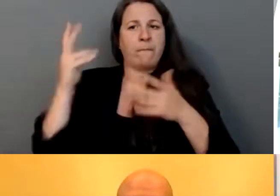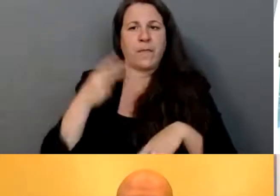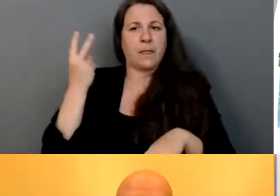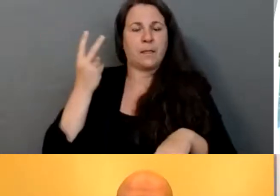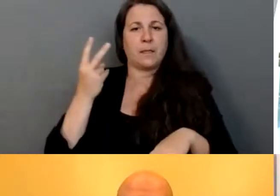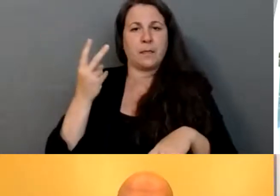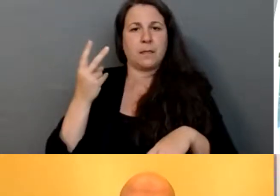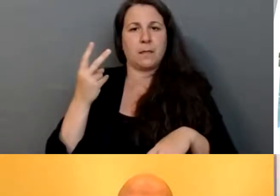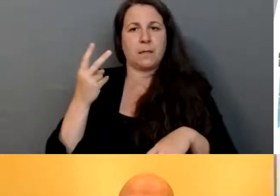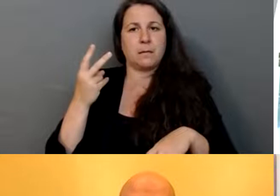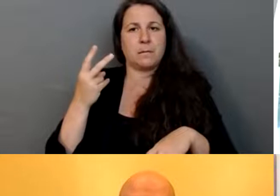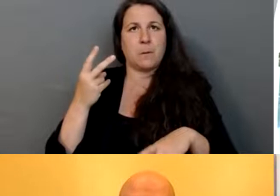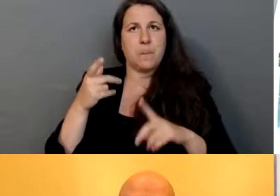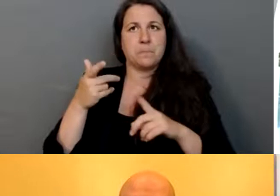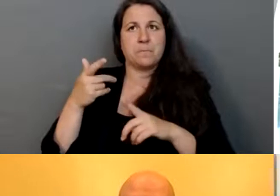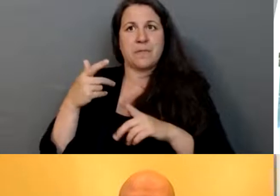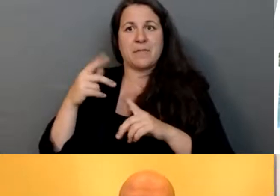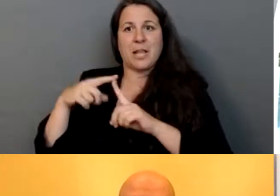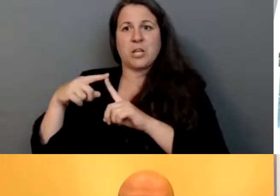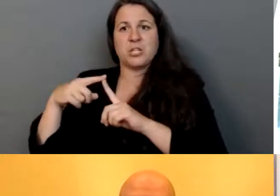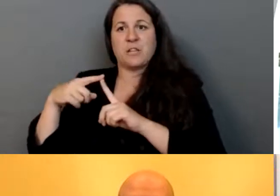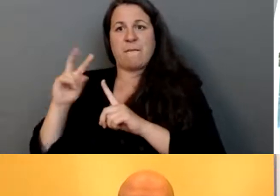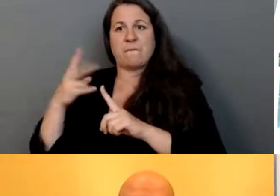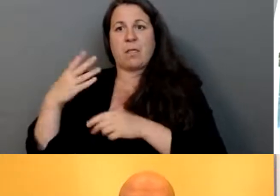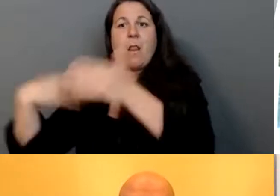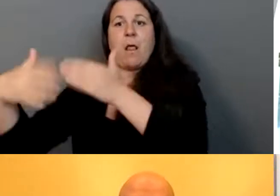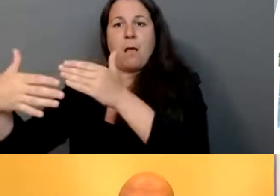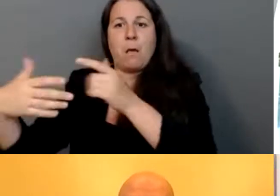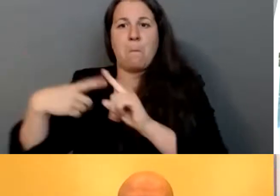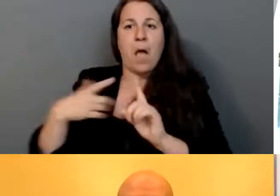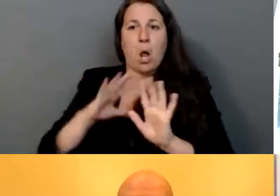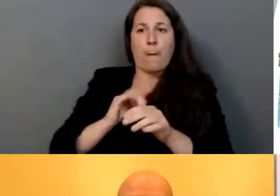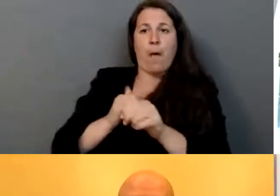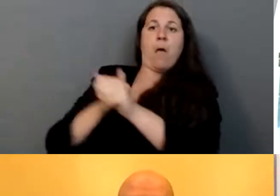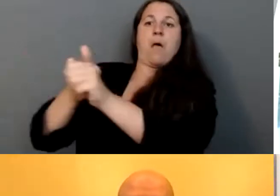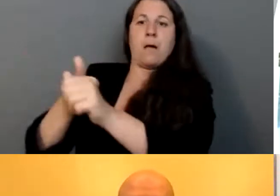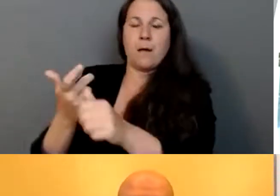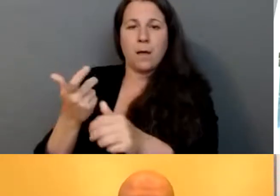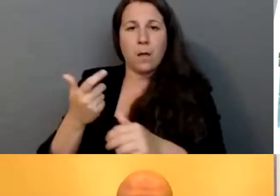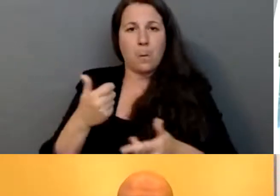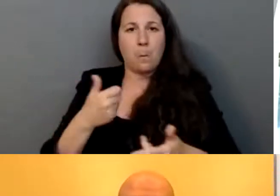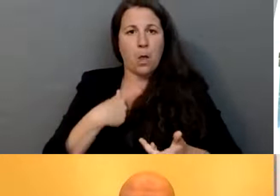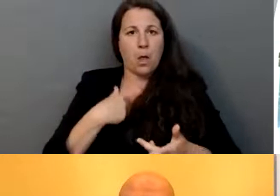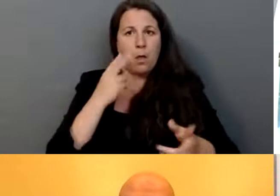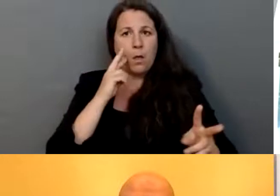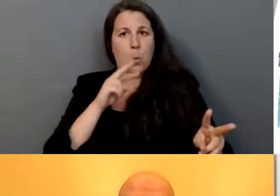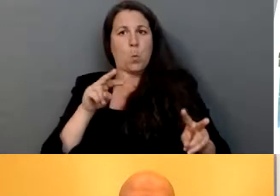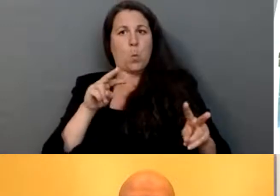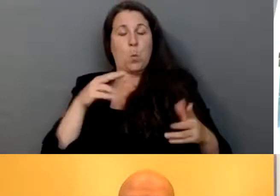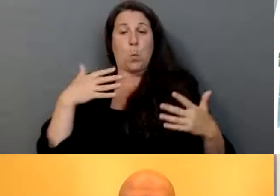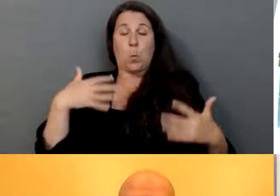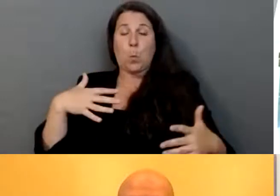qu'on ne rattrape pas. Alors, je voulais savoir un peu, c'était quoi vos idées par rapport à ça, parce que je vois ça vraiment comme un gros